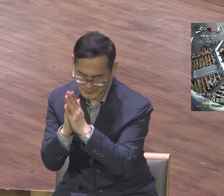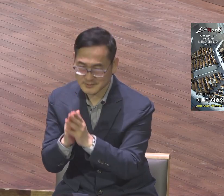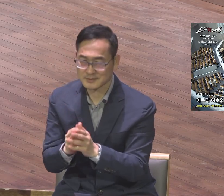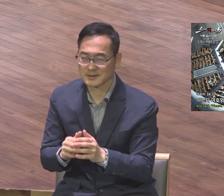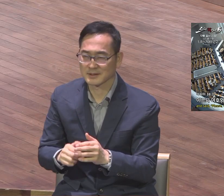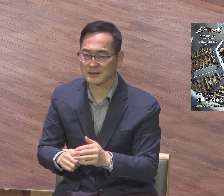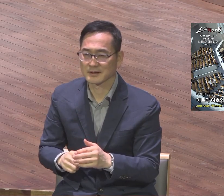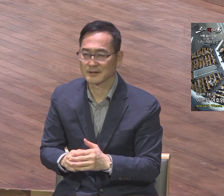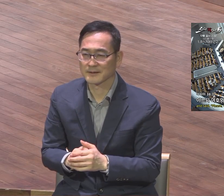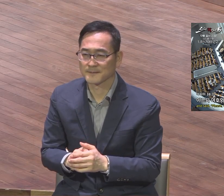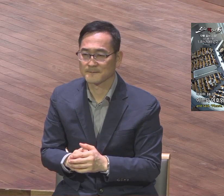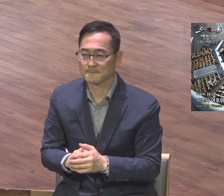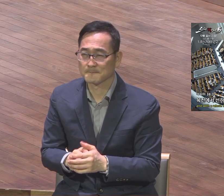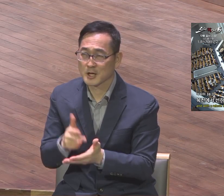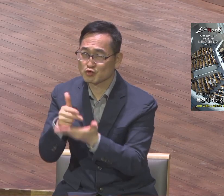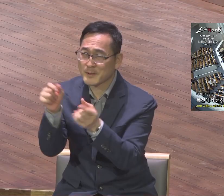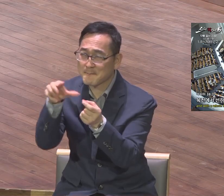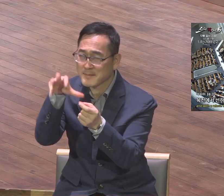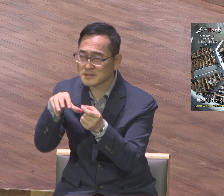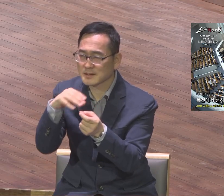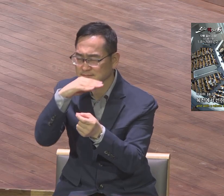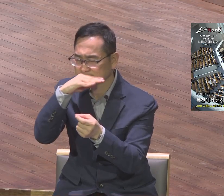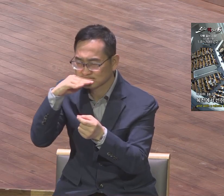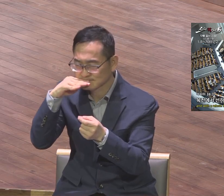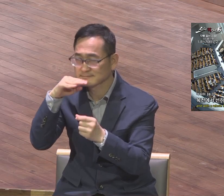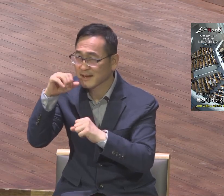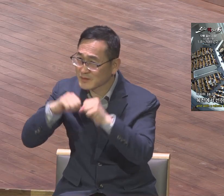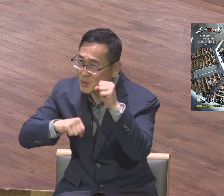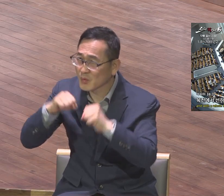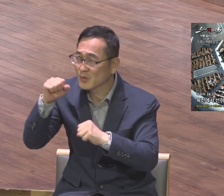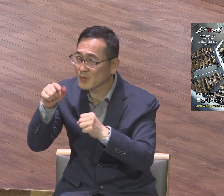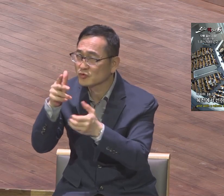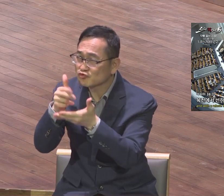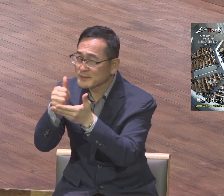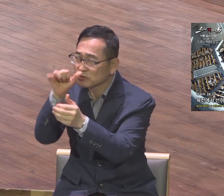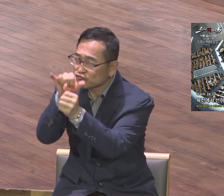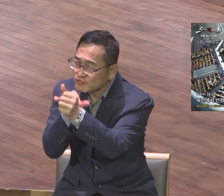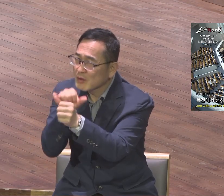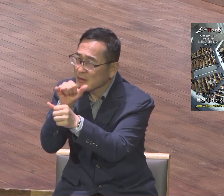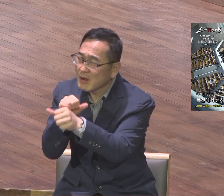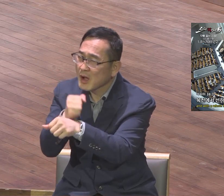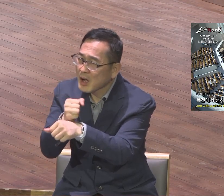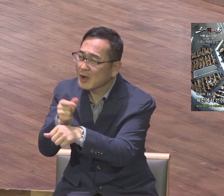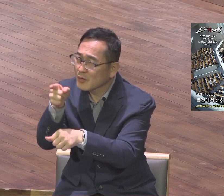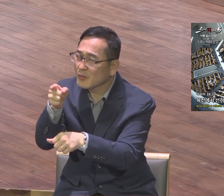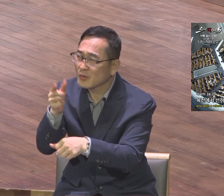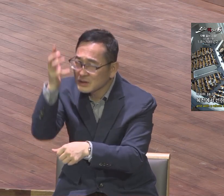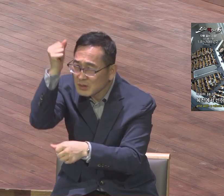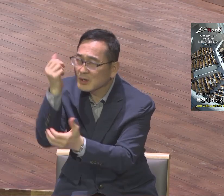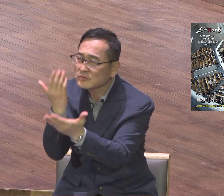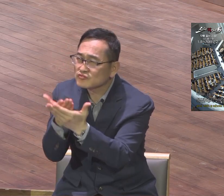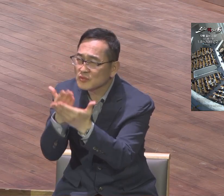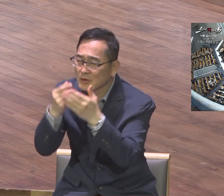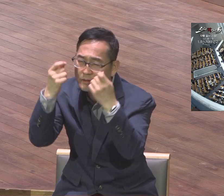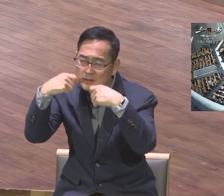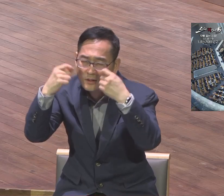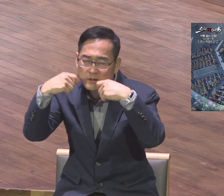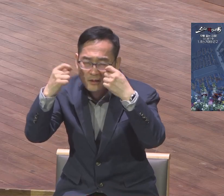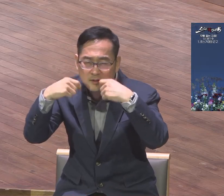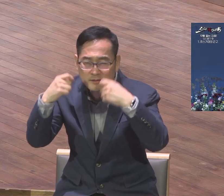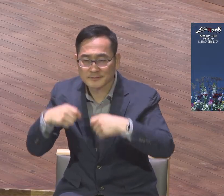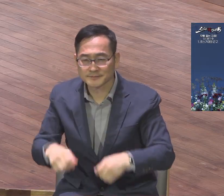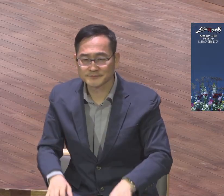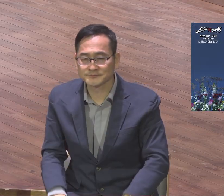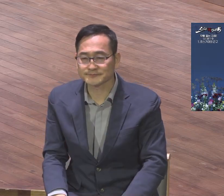전심으로 행하며 주의 목전에서 선하게 행하신 것을 기억하옵소서 하고 히스기야가 심히 통곡하니.